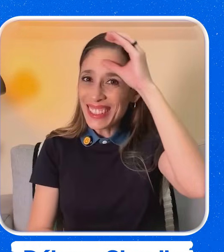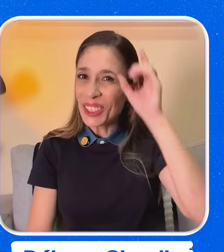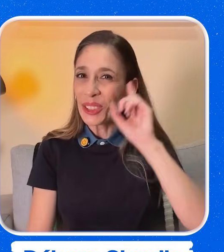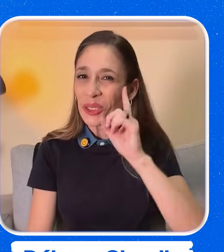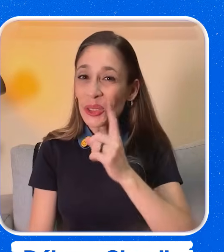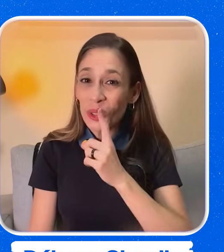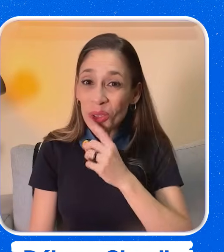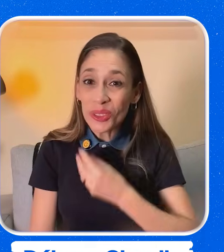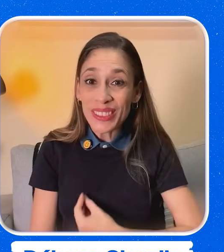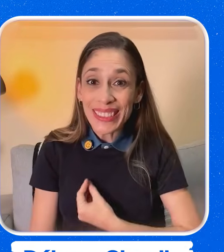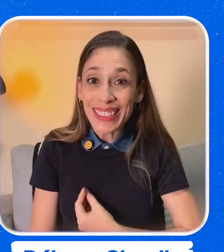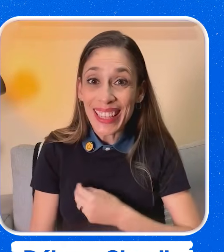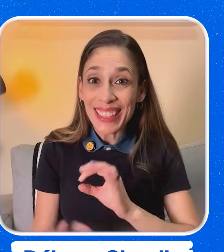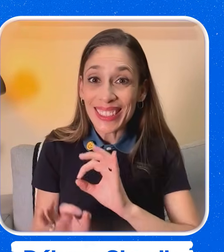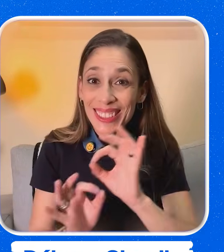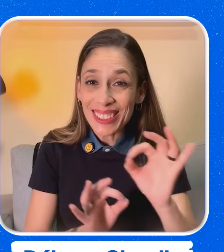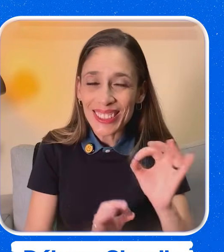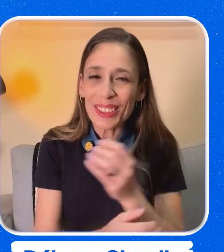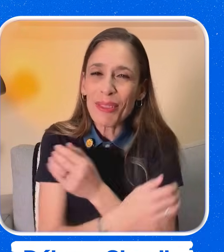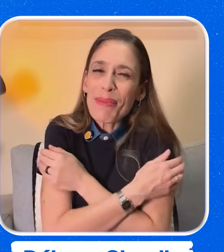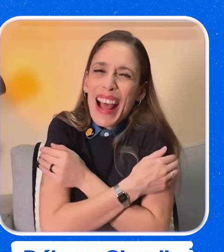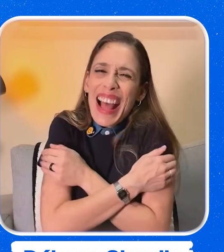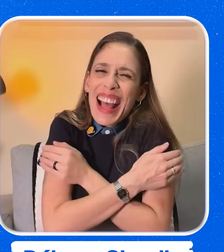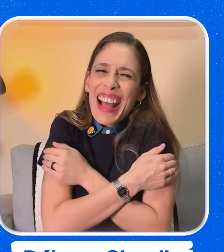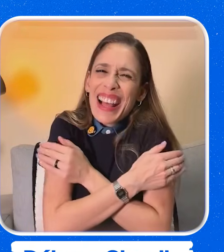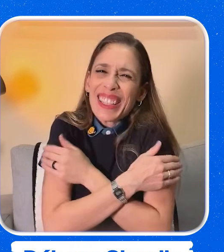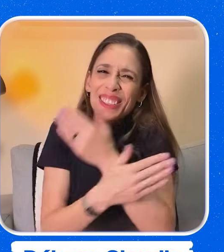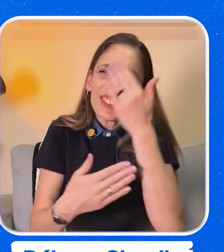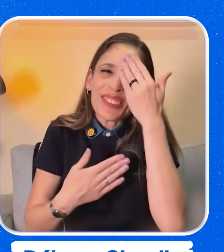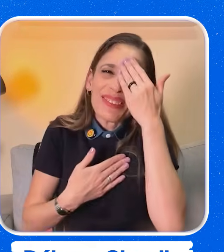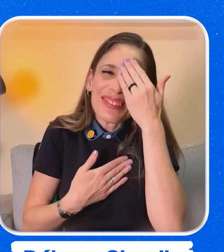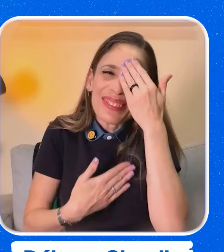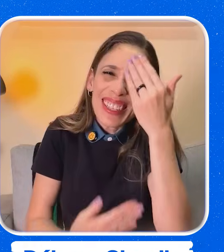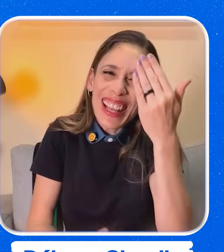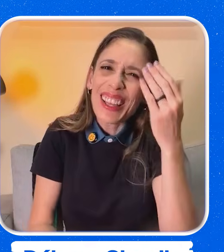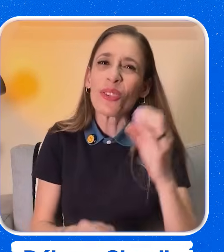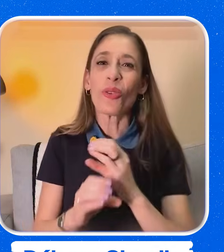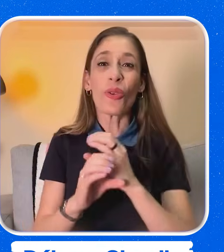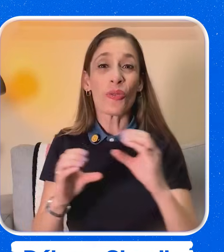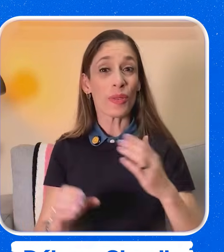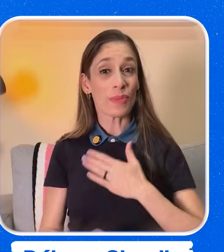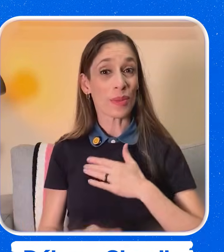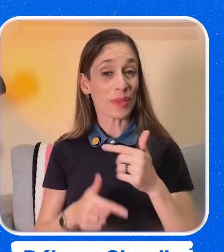grande abraço para todos eles e agradecer muito a confiança deles no meu trabalho.